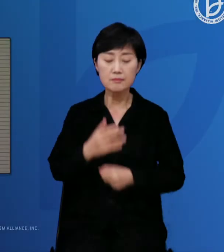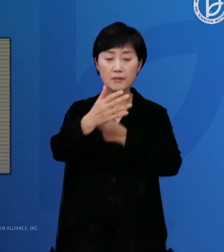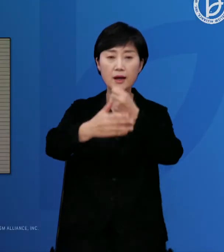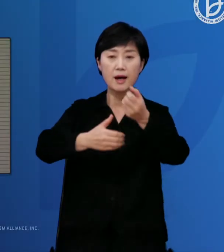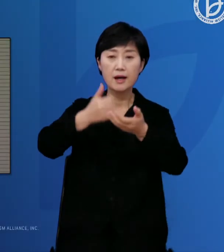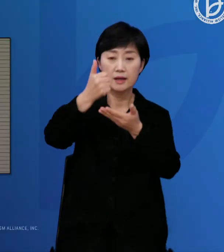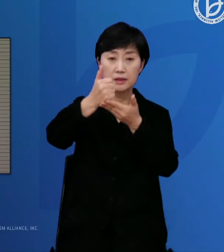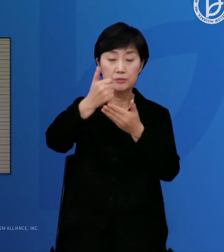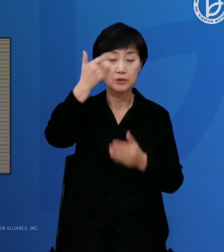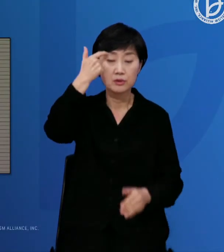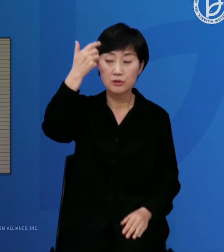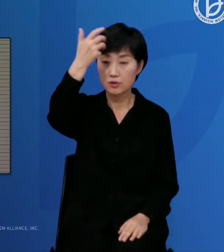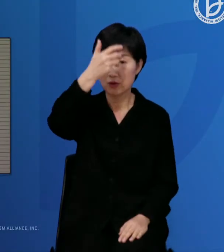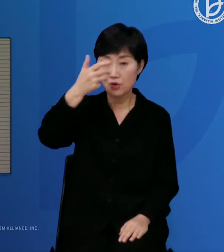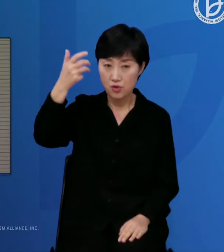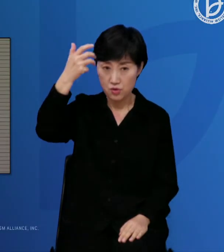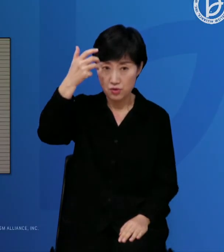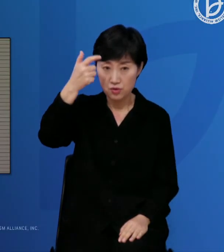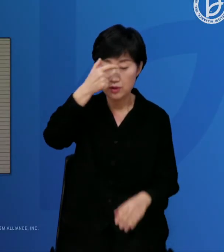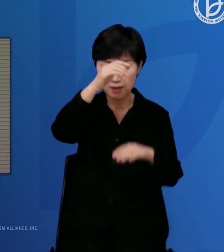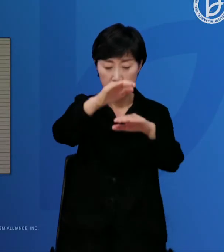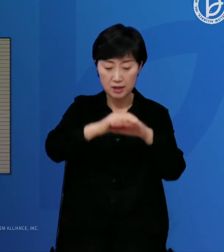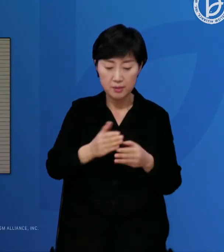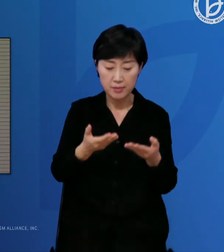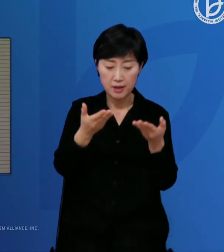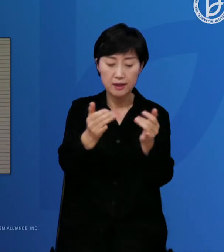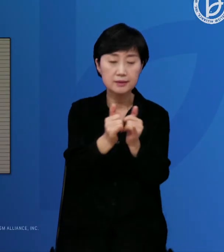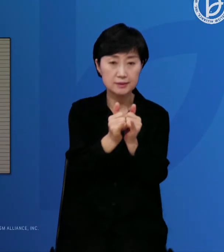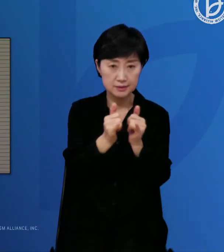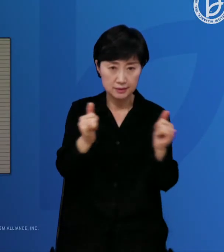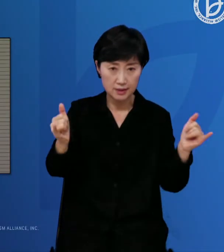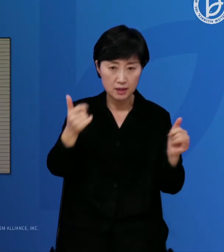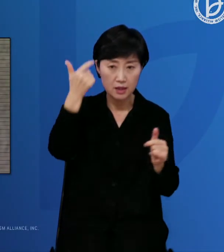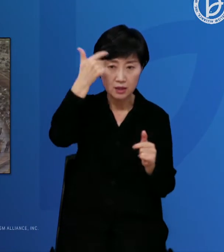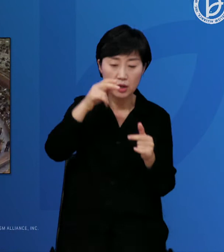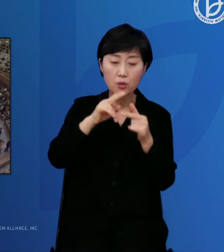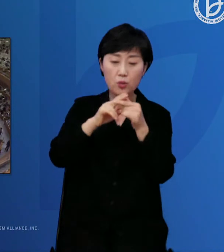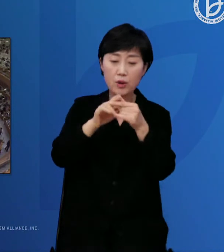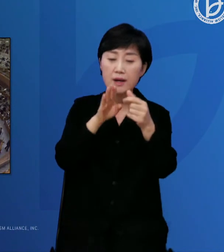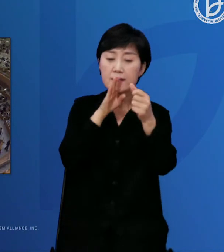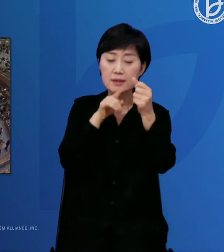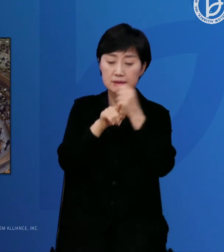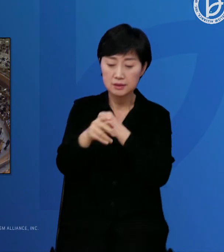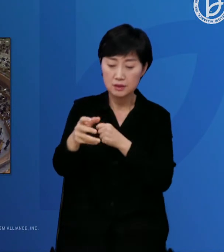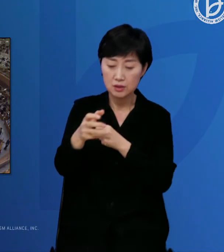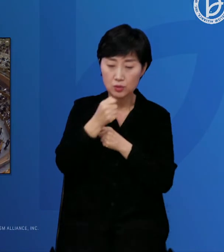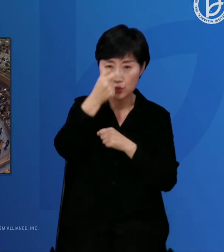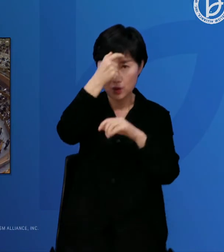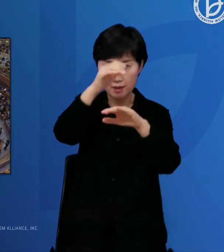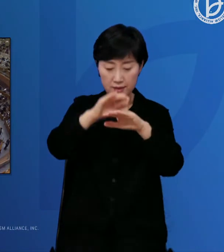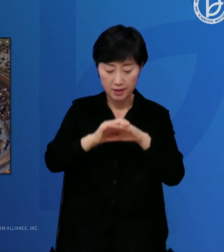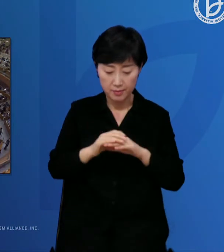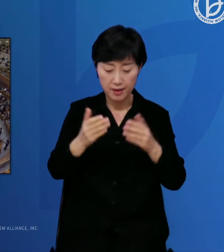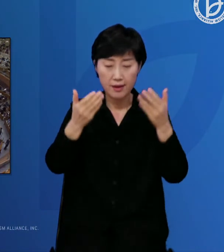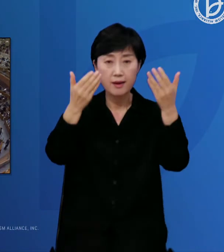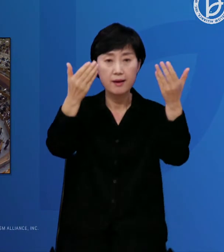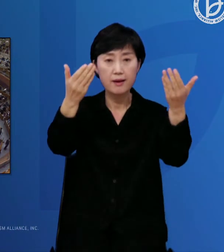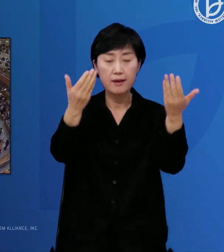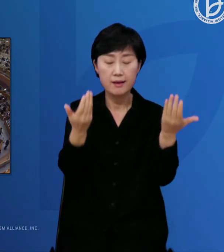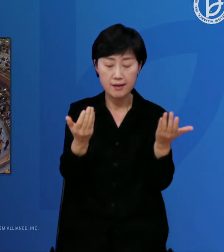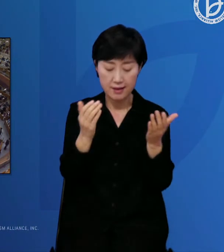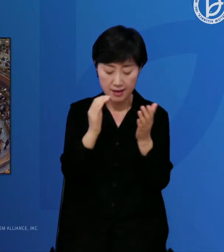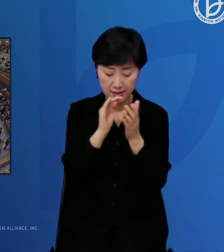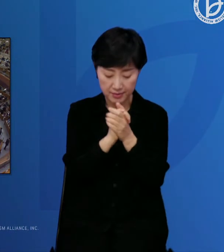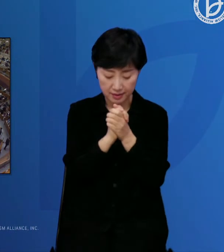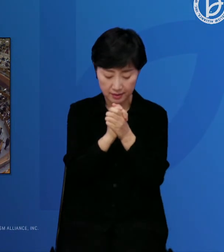하나님은 여기시니 예배하는 자가 영과 진리로 예배할지니라. God is 아멘. spirit, and his worshippers must worship in spirit and in